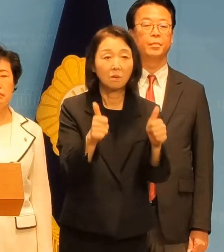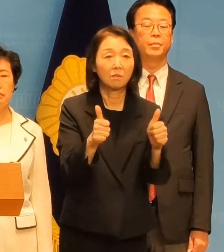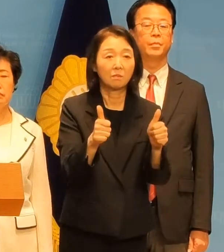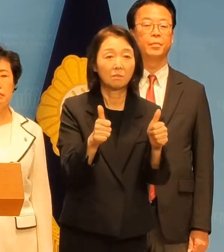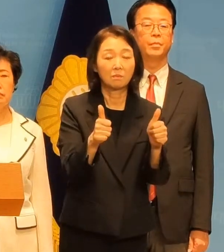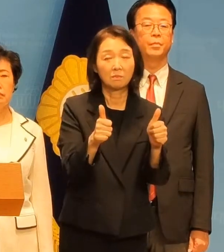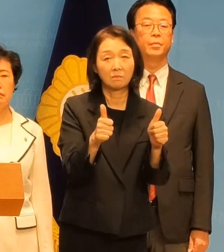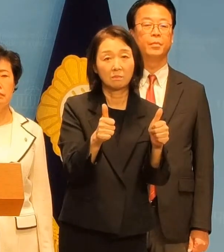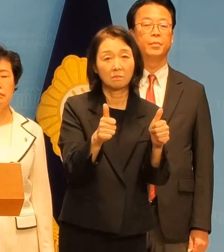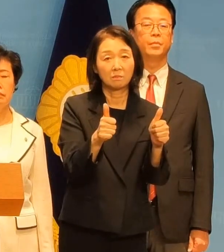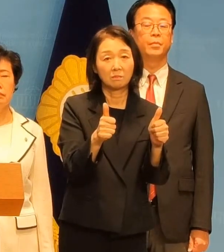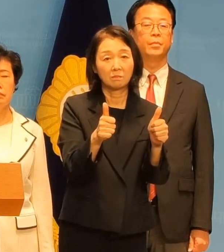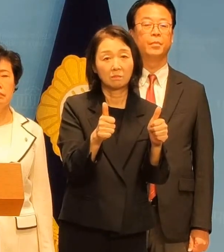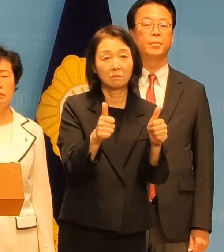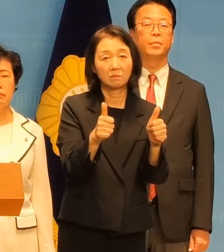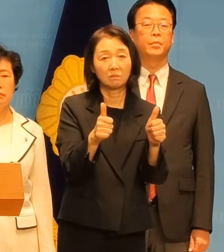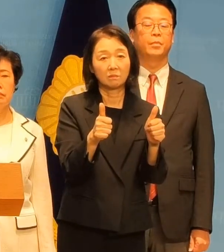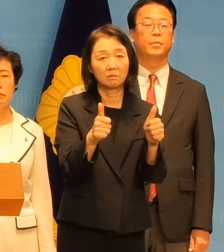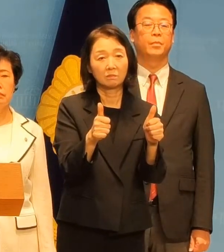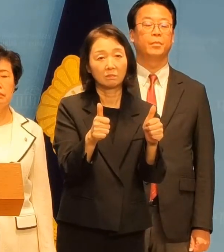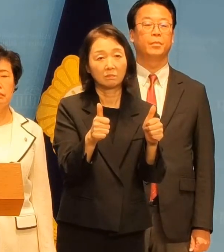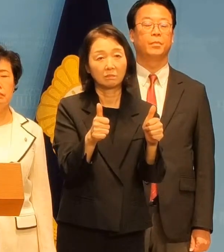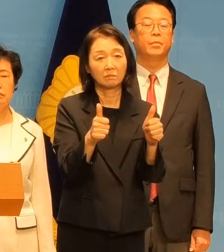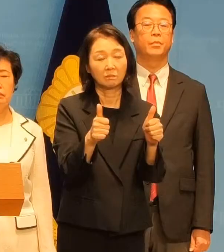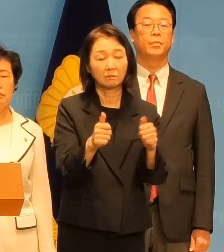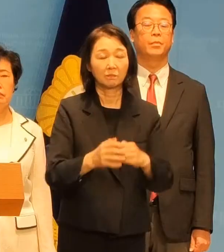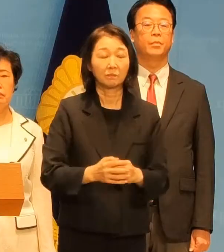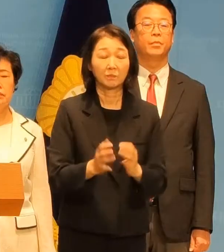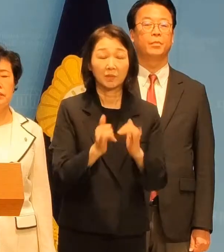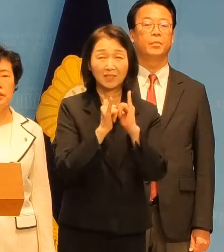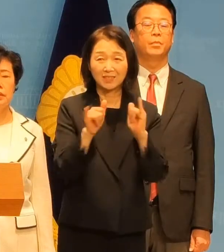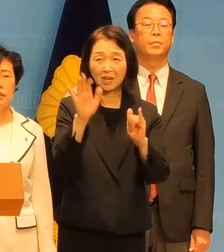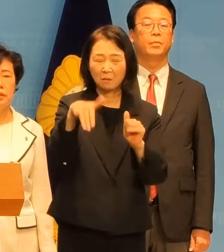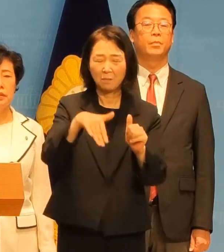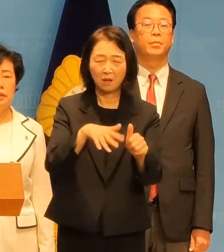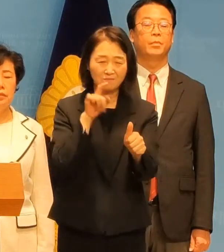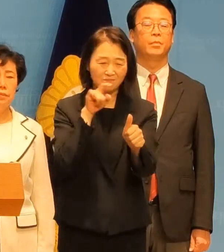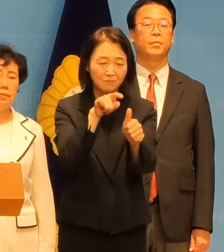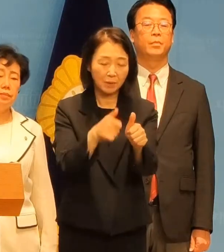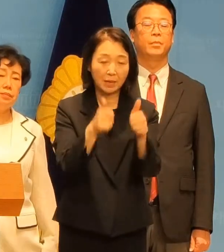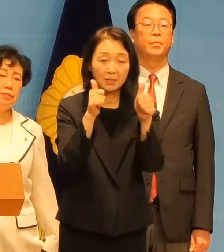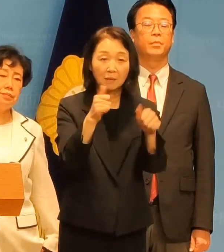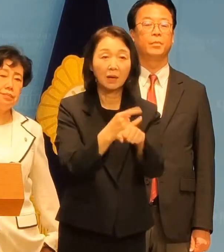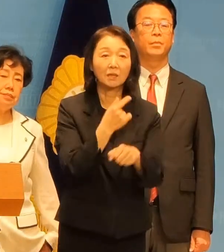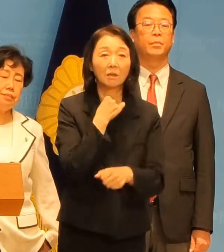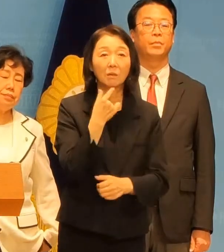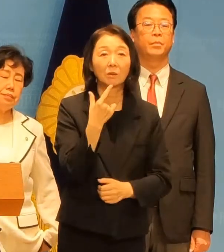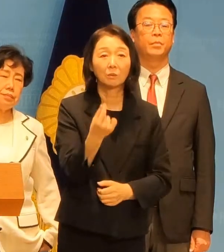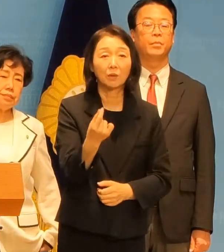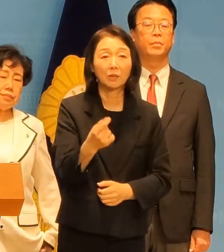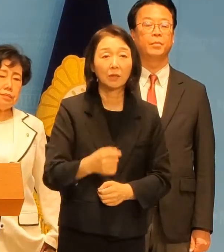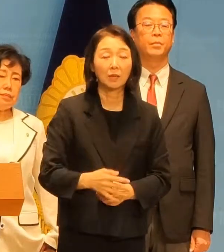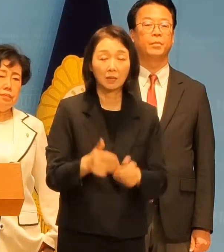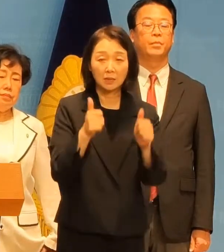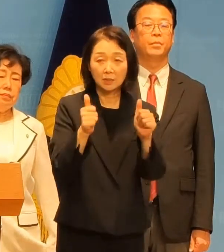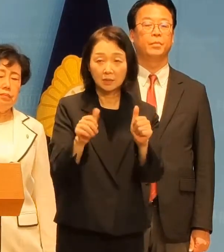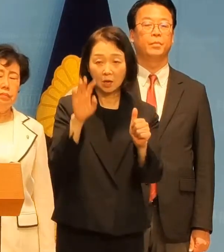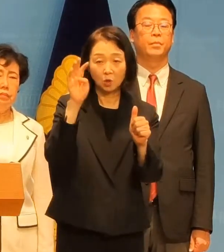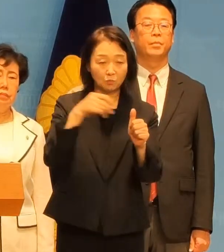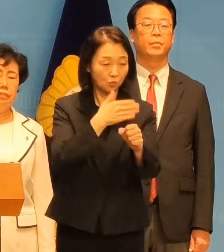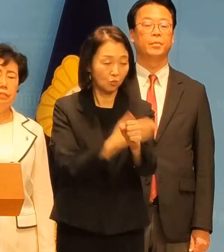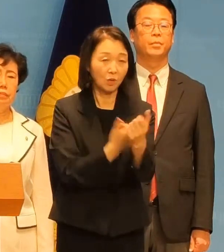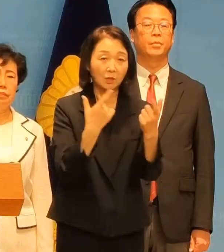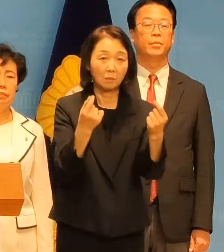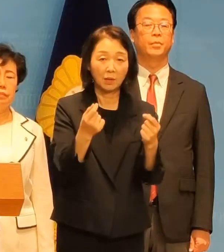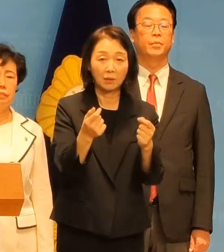인민재판을 하겠다는 것입니다. 이 사법부 고유 권한이자